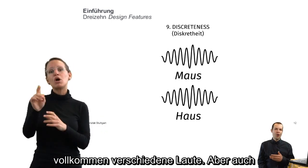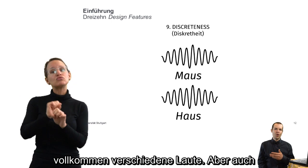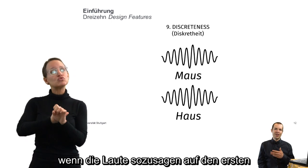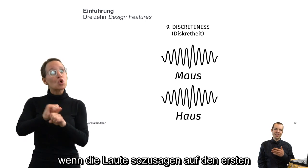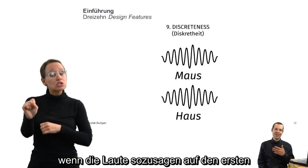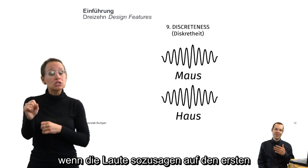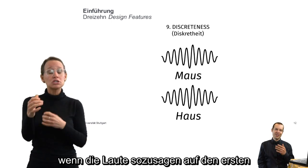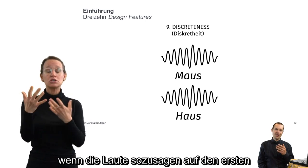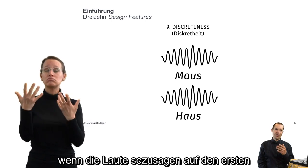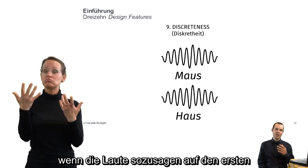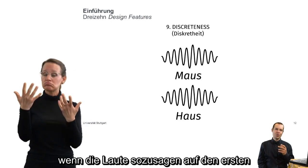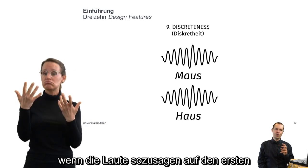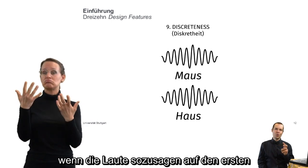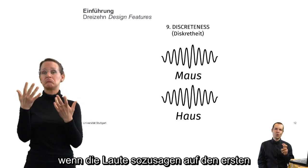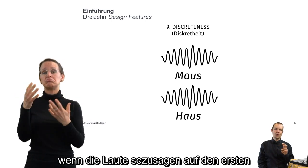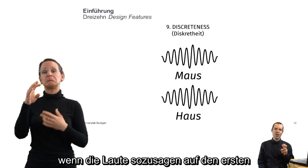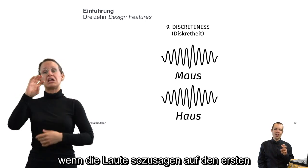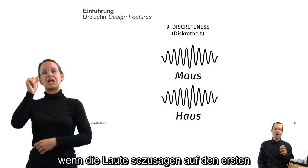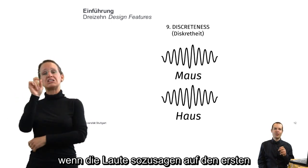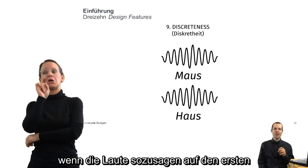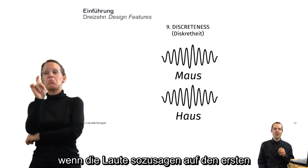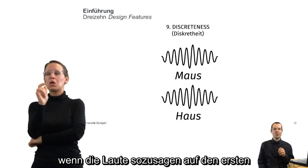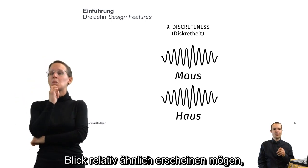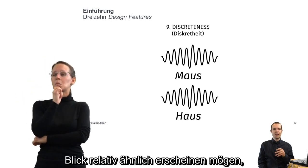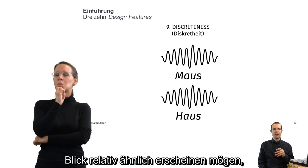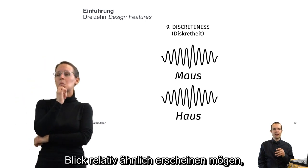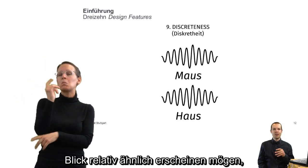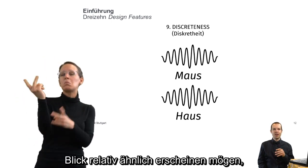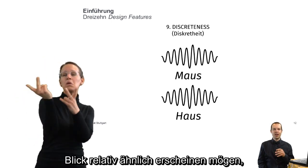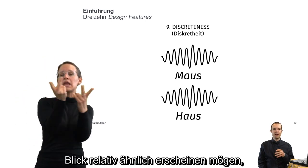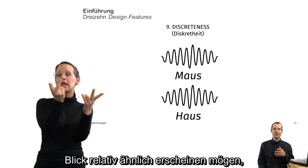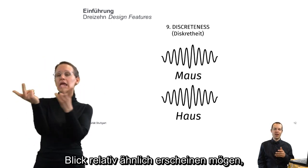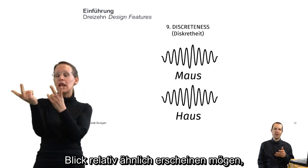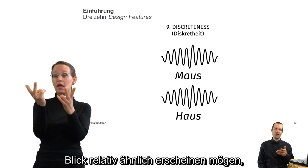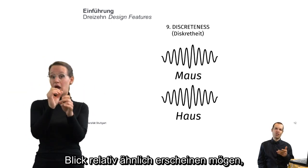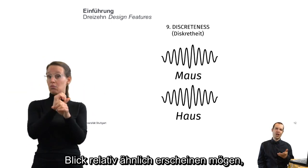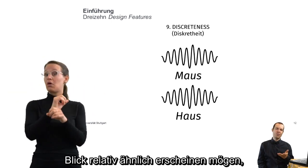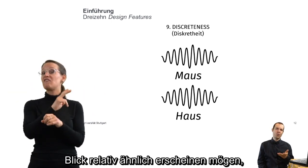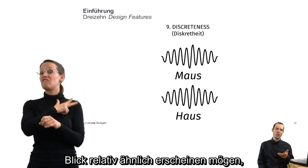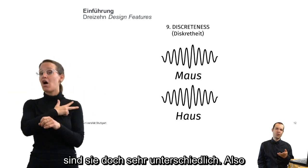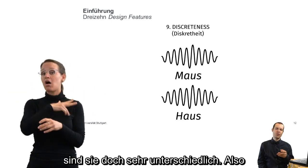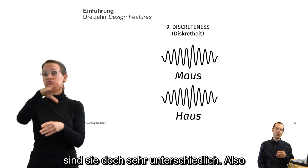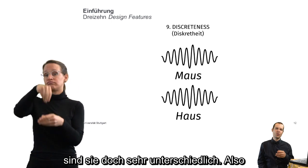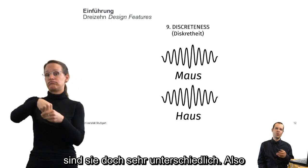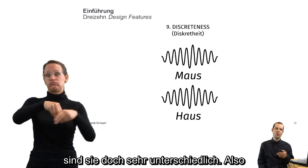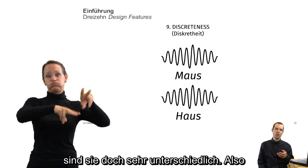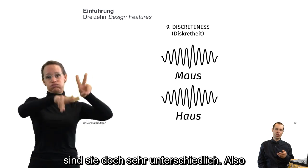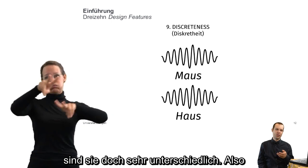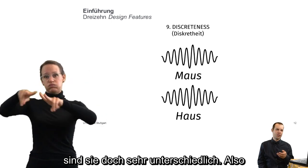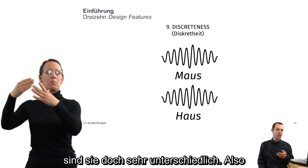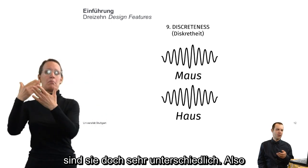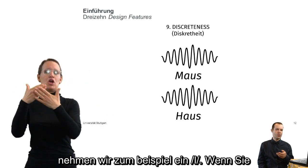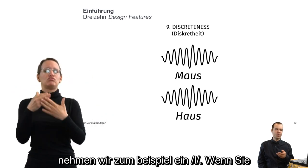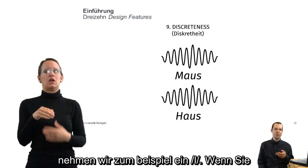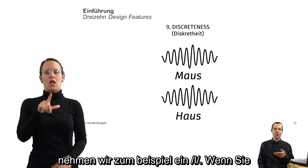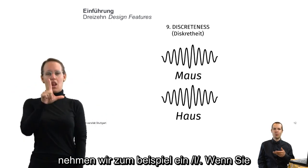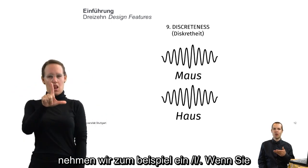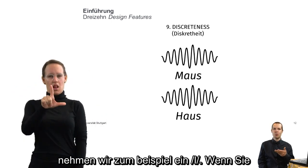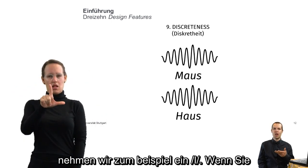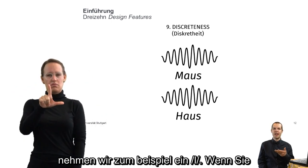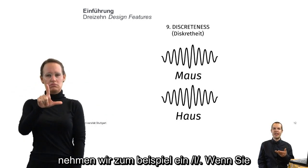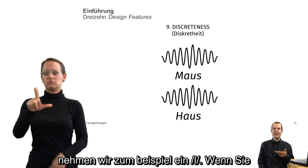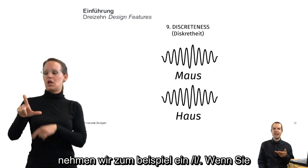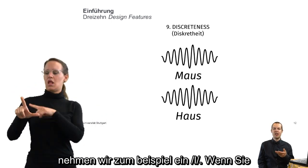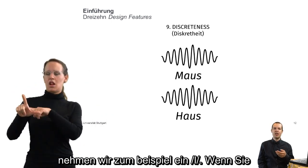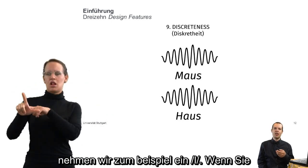Aber auch wenn die Laute sozusagen auf den ersten Blick relativ ähnlich erscheinen mögen, sind sie doch sehr unterschiedlich. Also nehmen wir zum